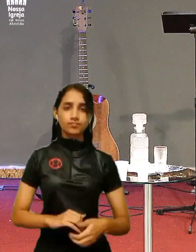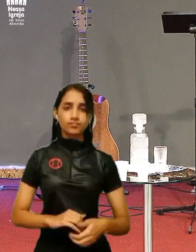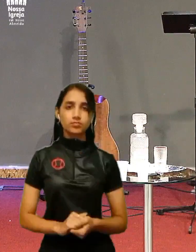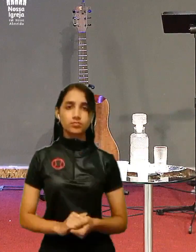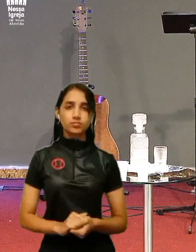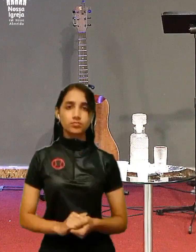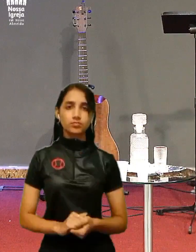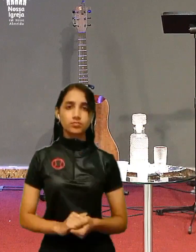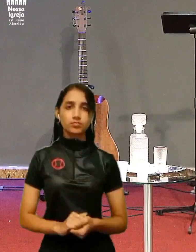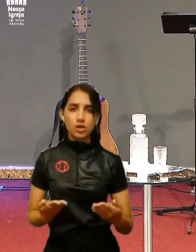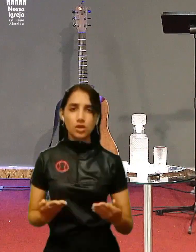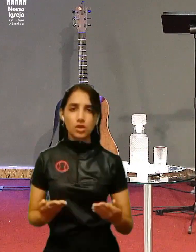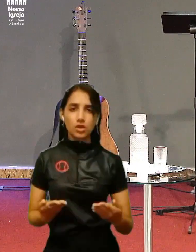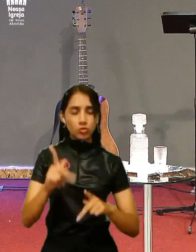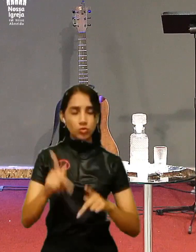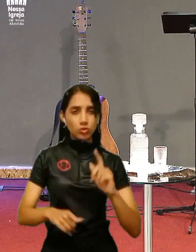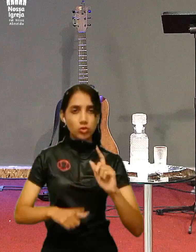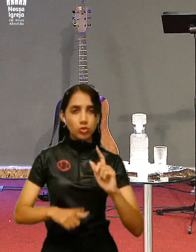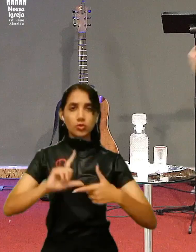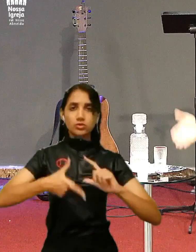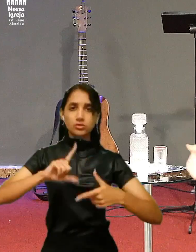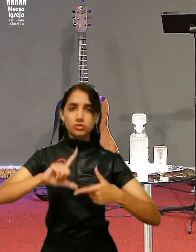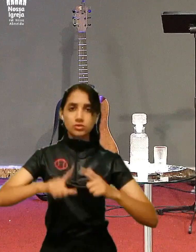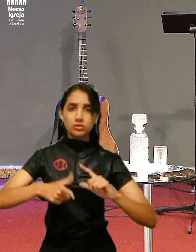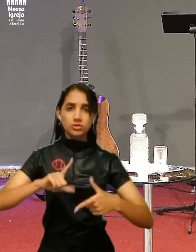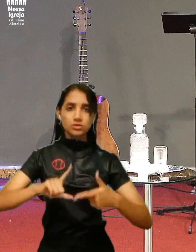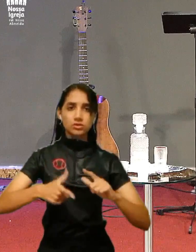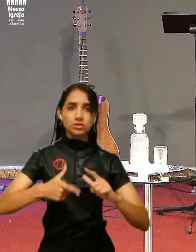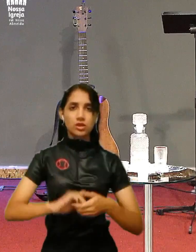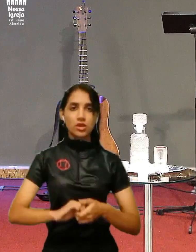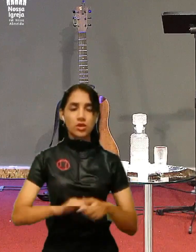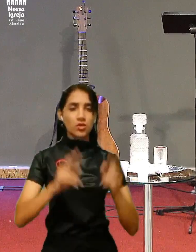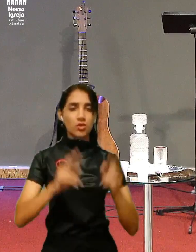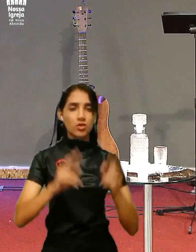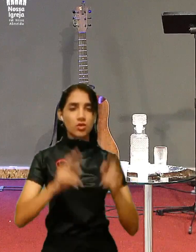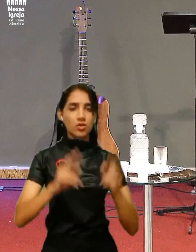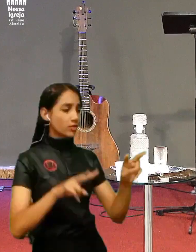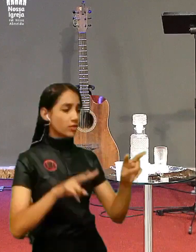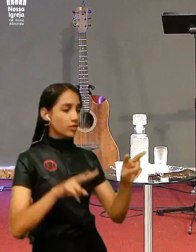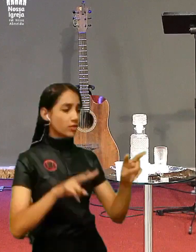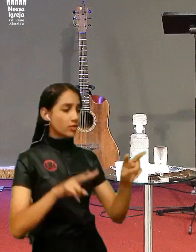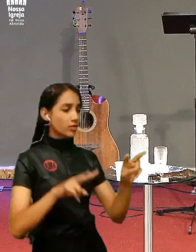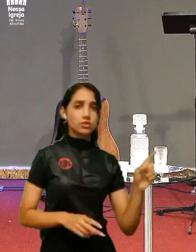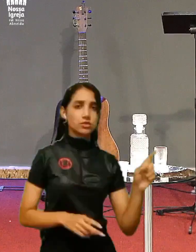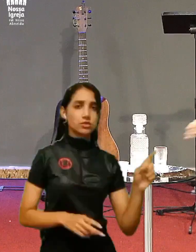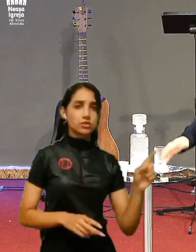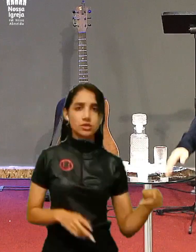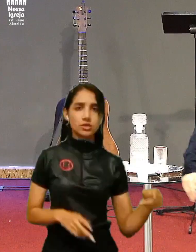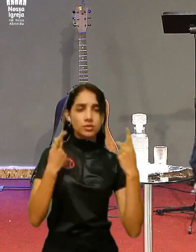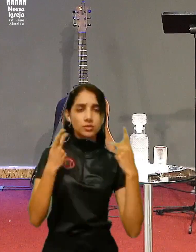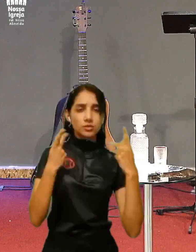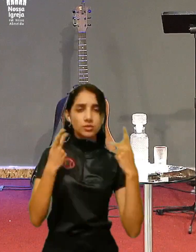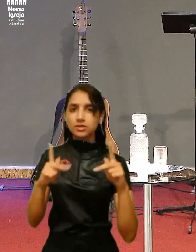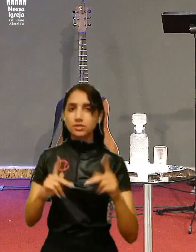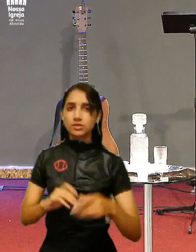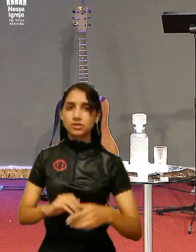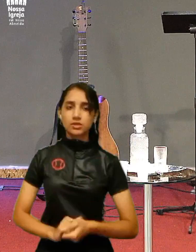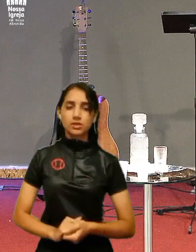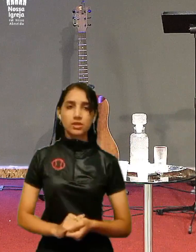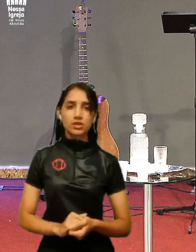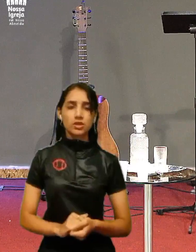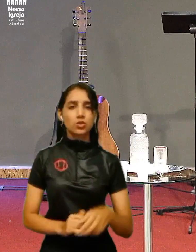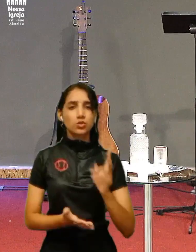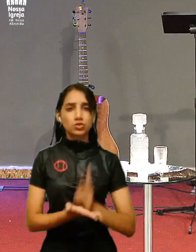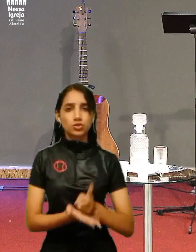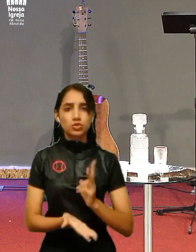vida, que Ezequiel estava ali profetizando com relação a eles, estava fazendo coisas terríveis, abomináveis.